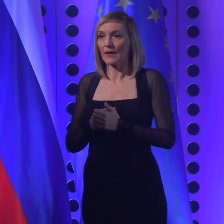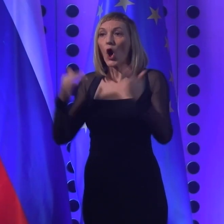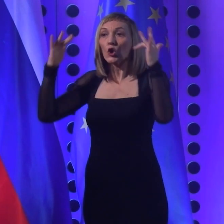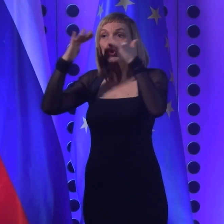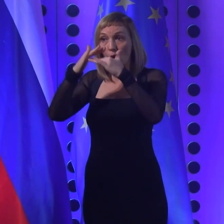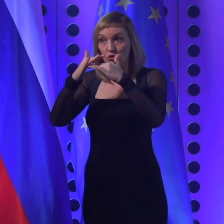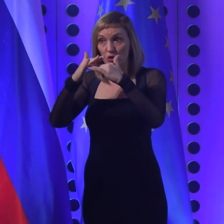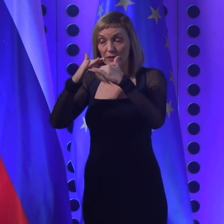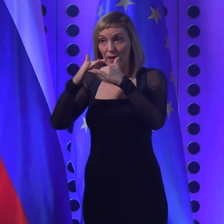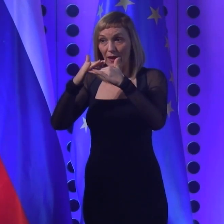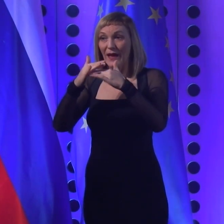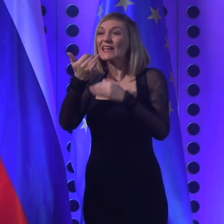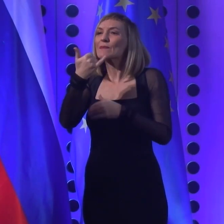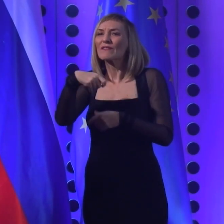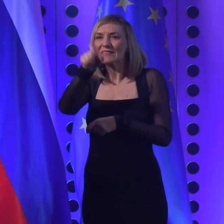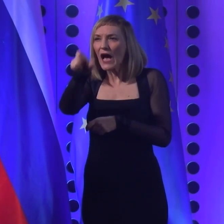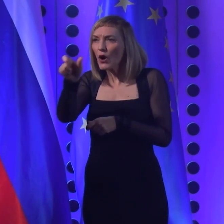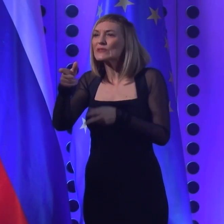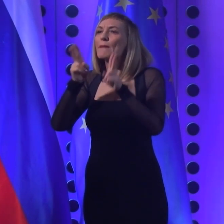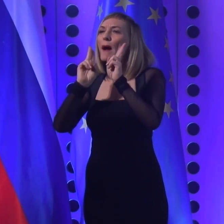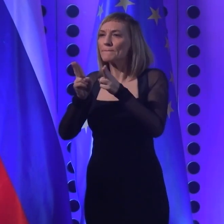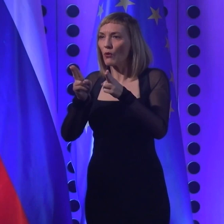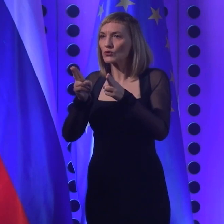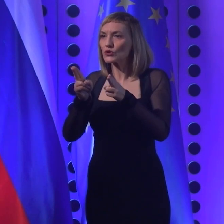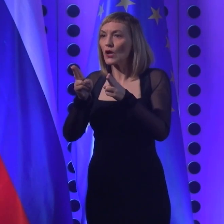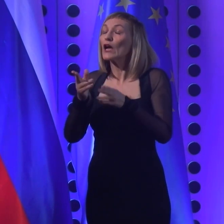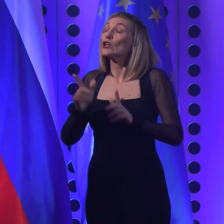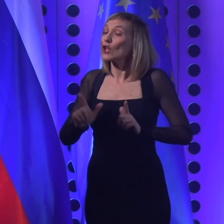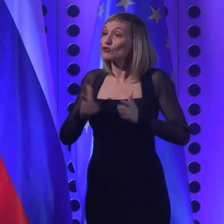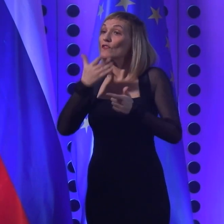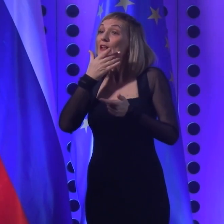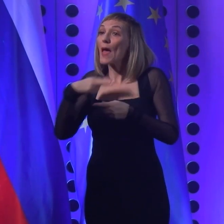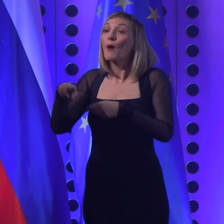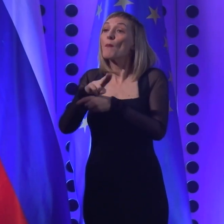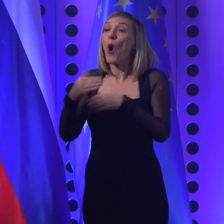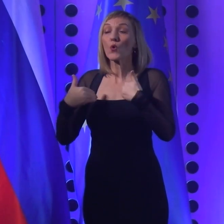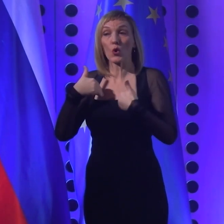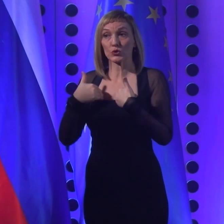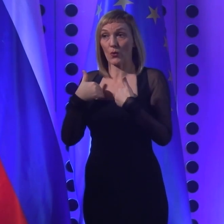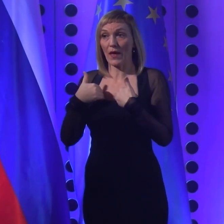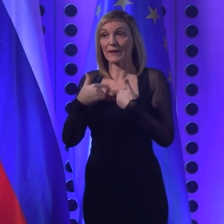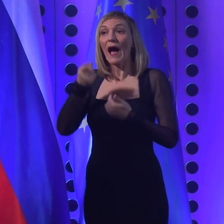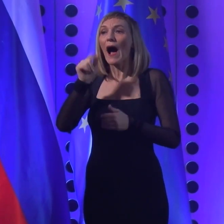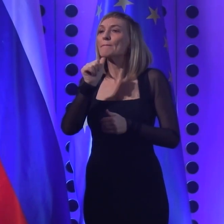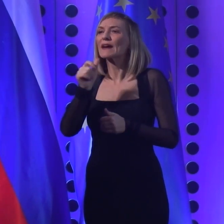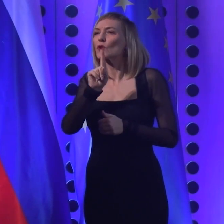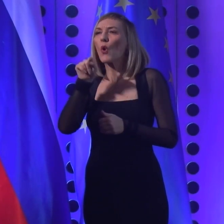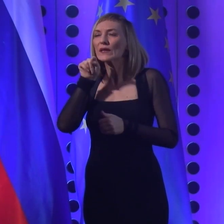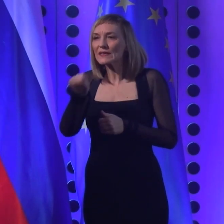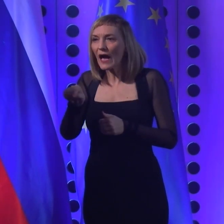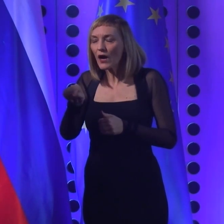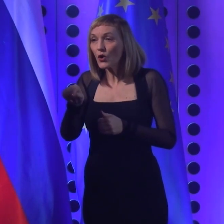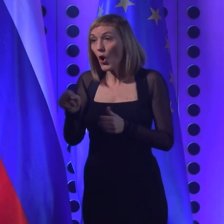Sožitje, v katerem ima sleherni od nas možnost, da živi lepo, polno življenje, vendar nikoli tako,